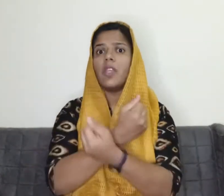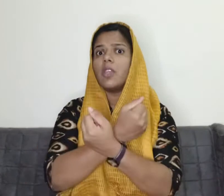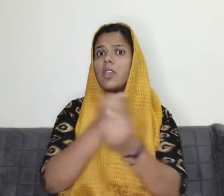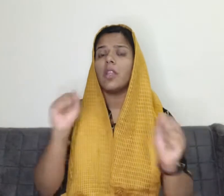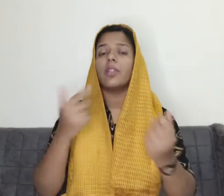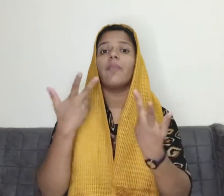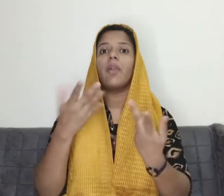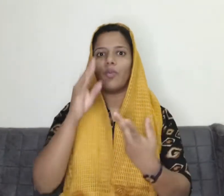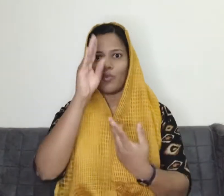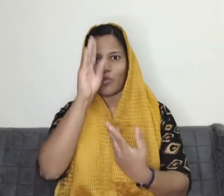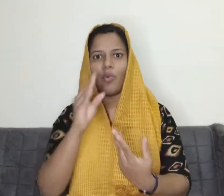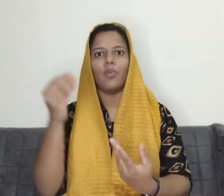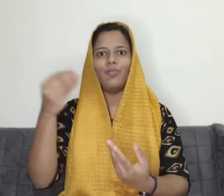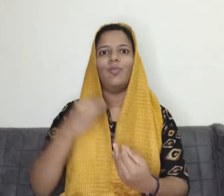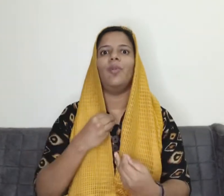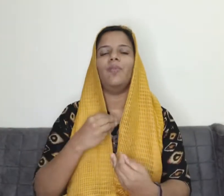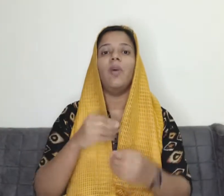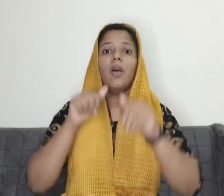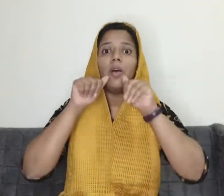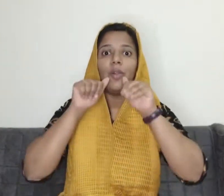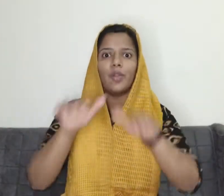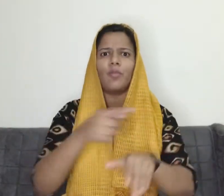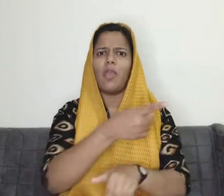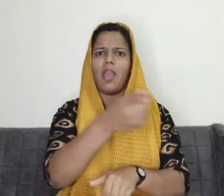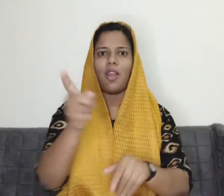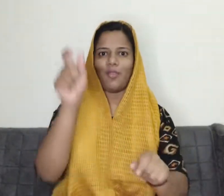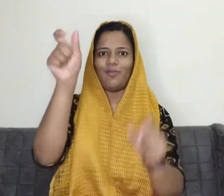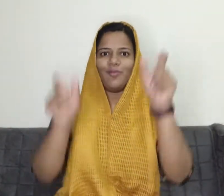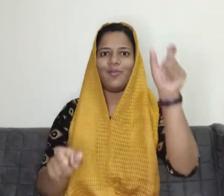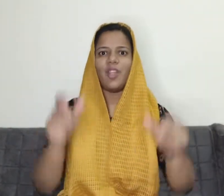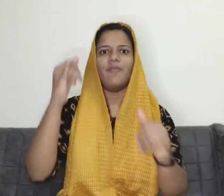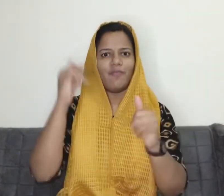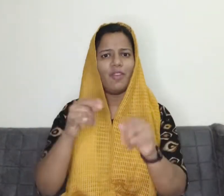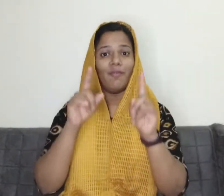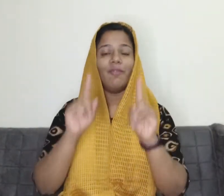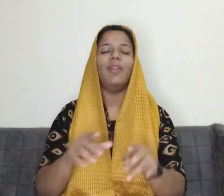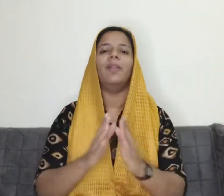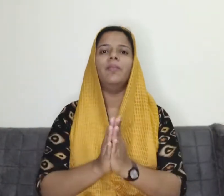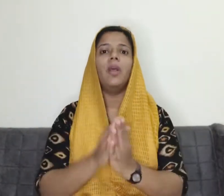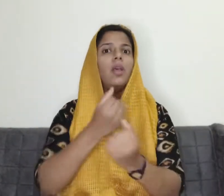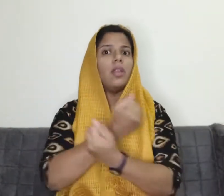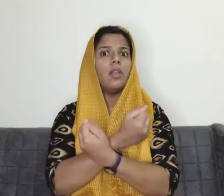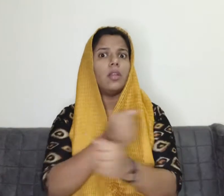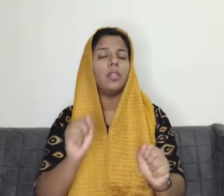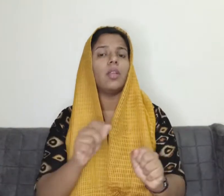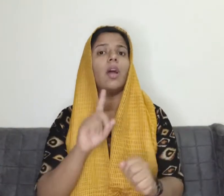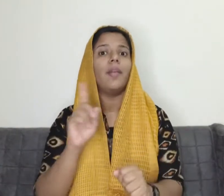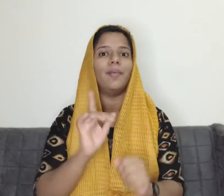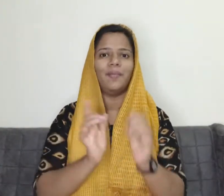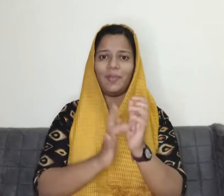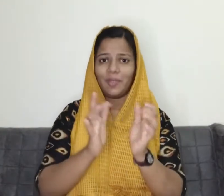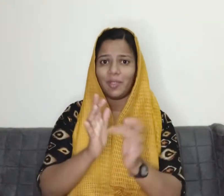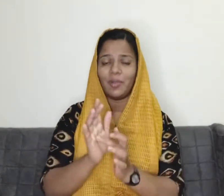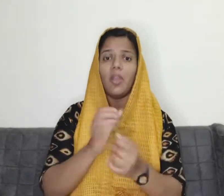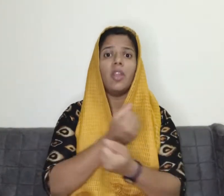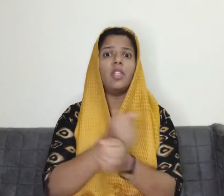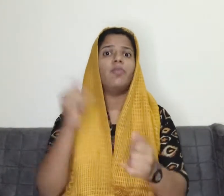രക്ഷ യഹോവയ്ക്കുള്ളതാകുന്നു, അങ്ങയുടെ അനുഗ്രഹം അങ്ങയുടെ ജനത്തിന്മേൽ വരുമാറാകട്ടെ. അതേ പ്രിയപ്പെട്ടവരെ, രക്ഷിക്കുന്നവൻ നമ്മുടെ കർത്താവ്. രക്ഷ വരുന്നത്